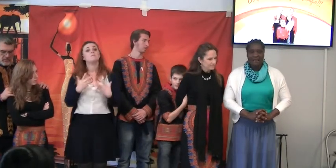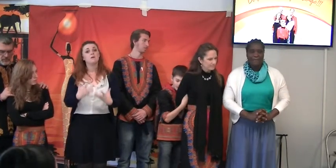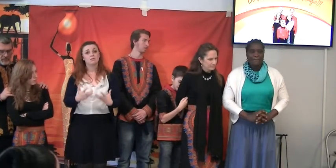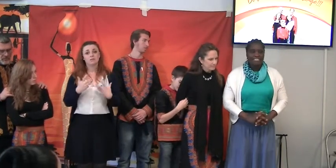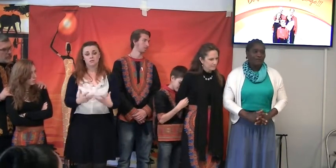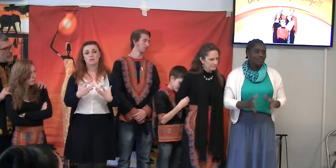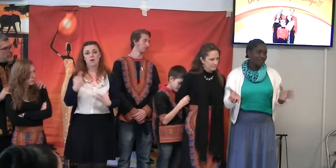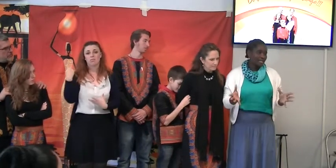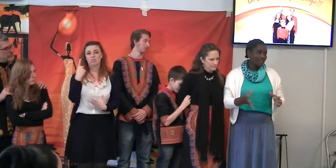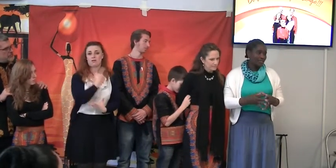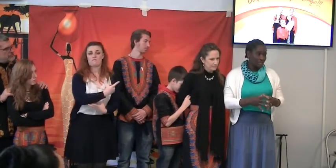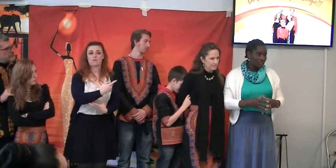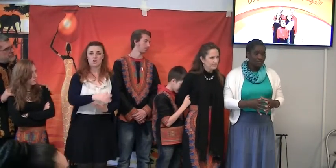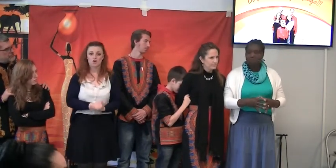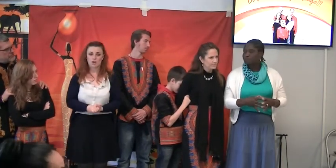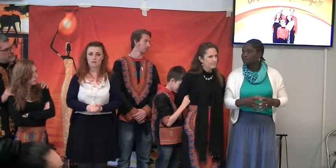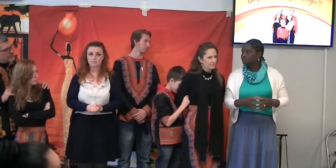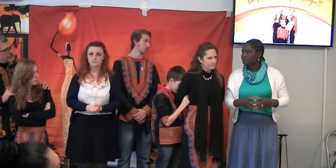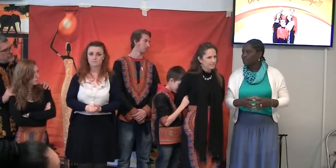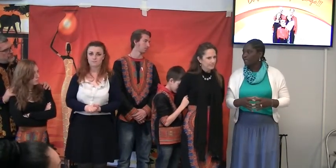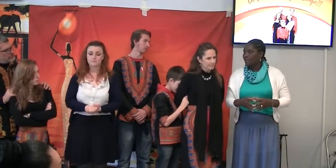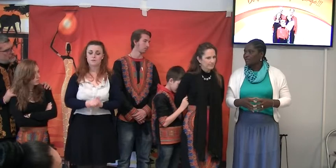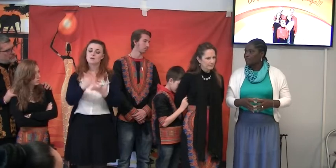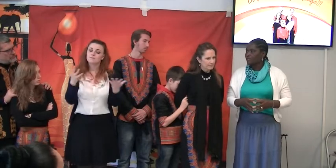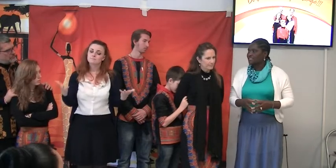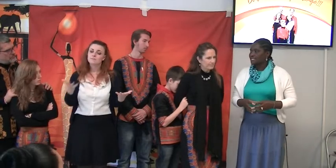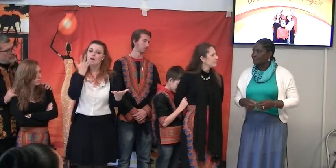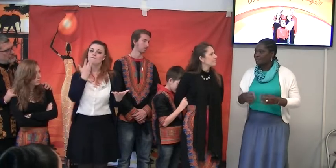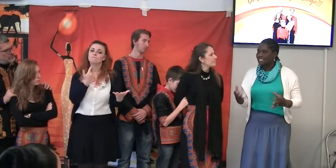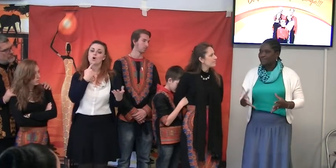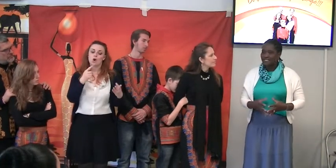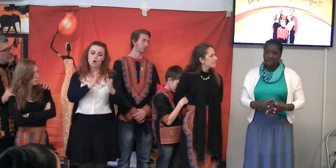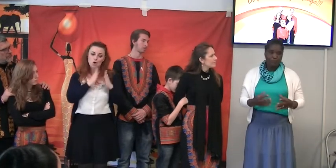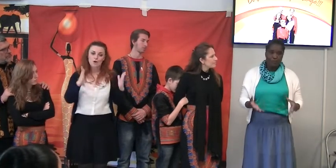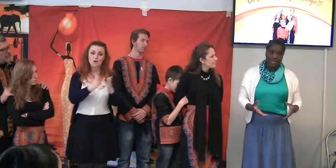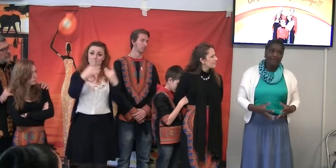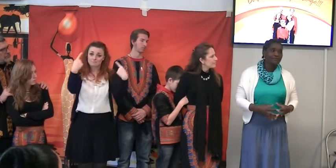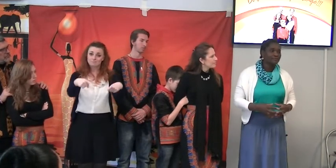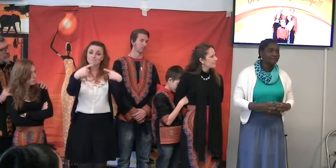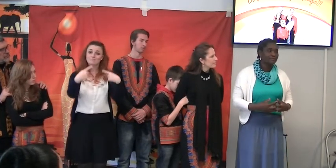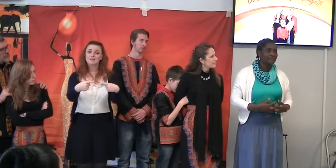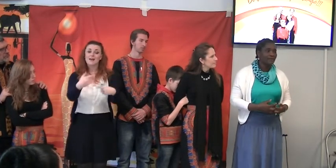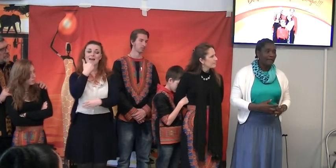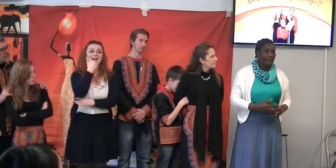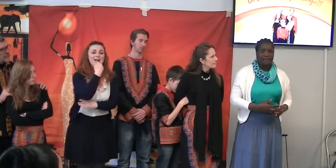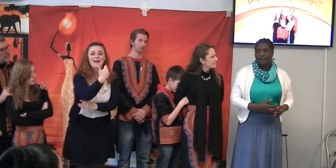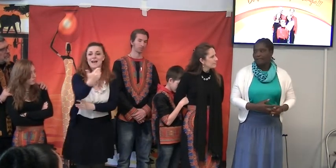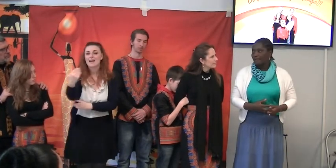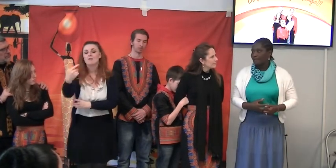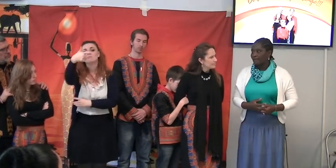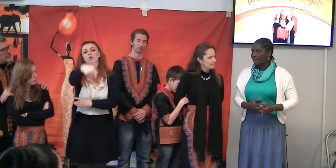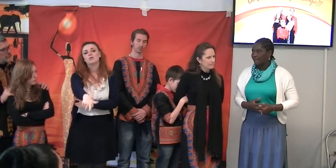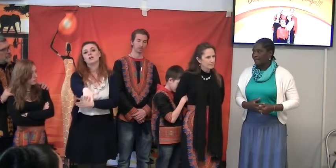critica per me. But I want to thank the church. Ma vorrei ringraziare questa chiesa. Because they supported us with prayer. Perché